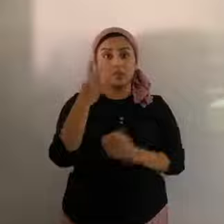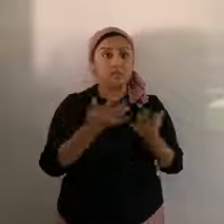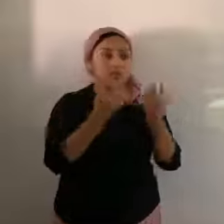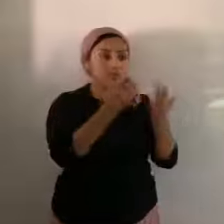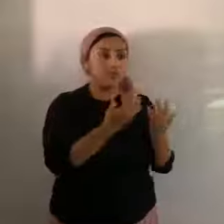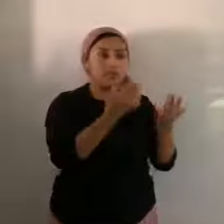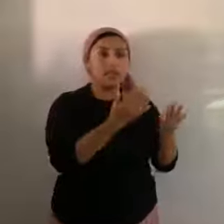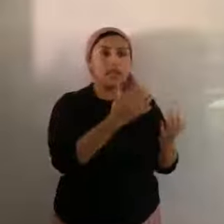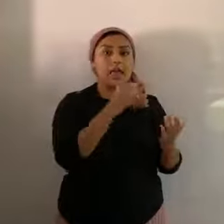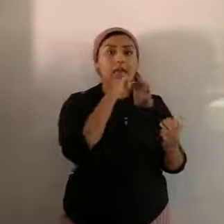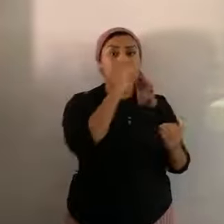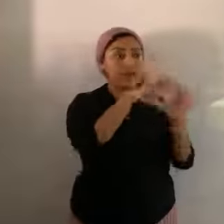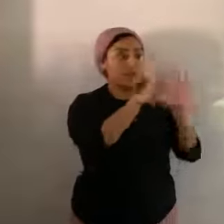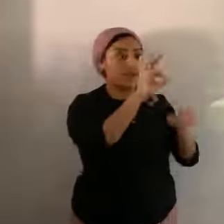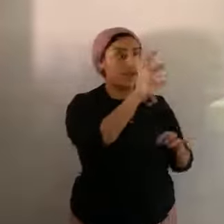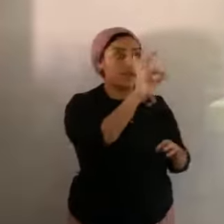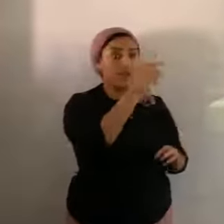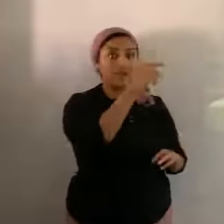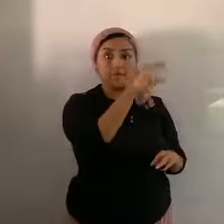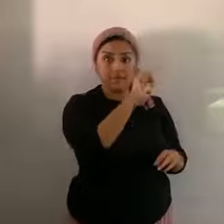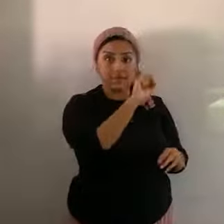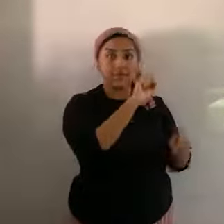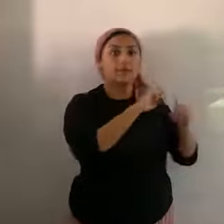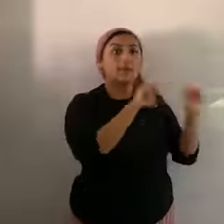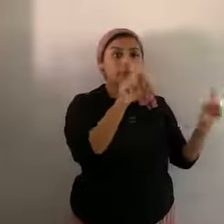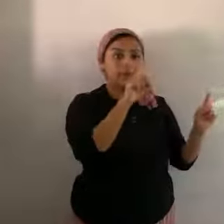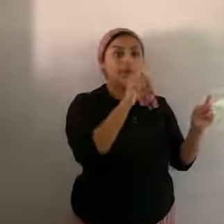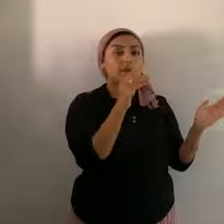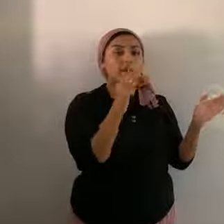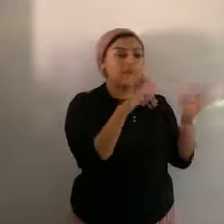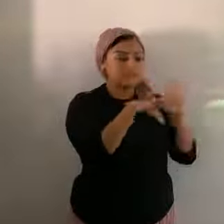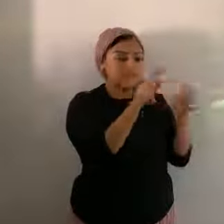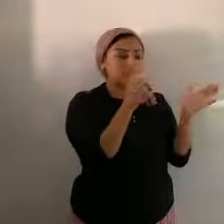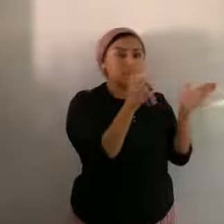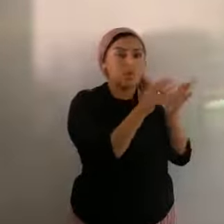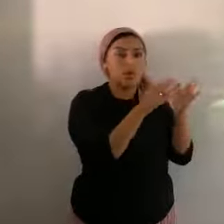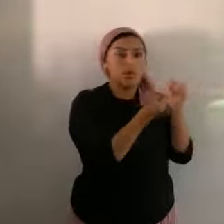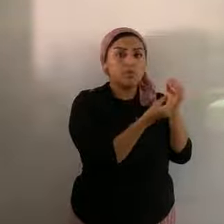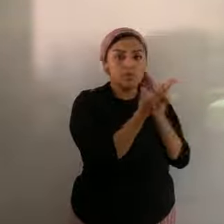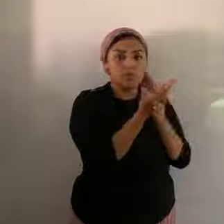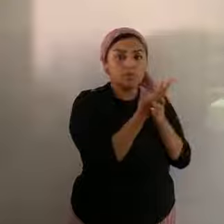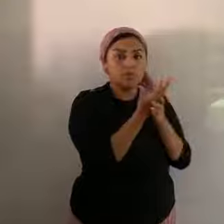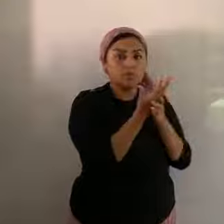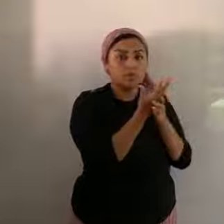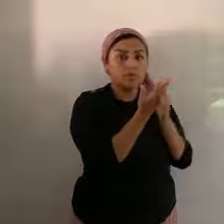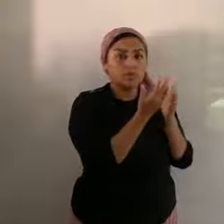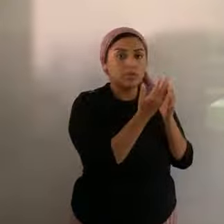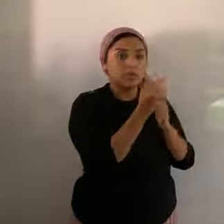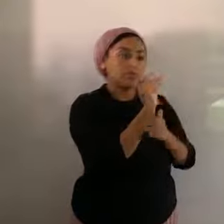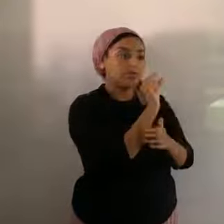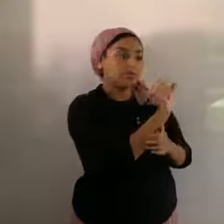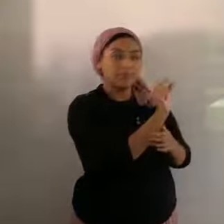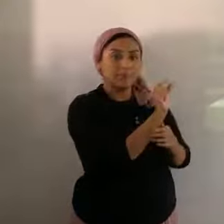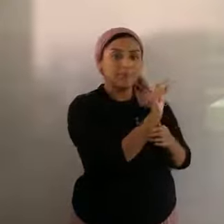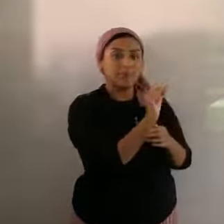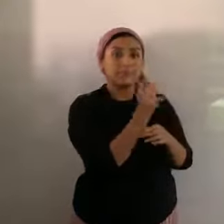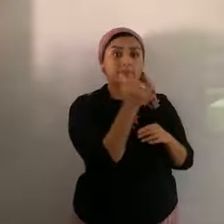no encontrar higos, pero sí los pequeños frutos. Sí, Yahshua